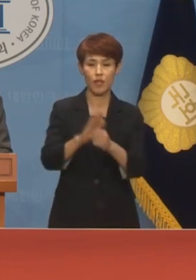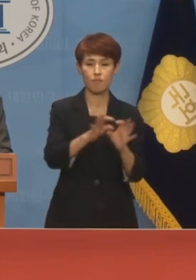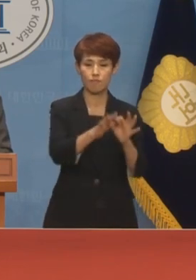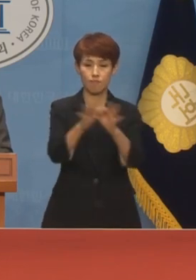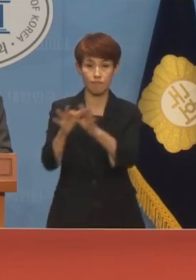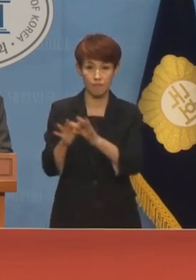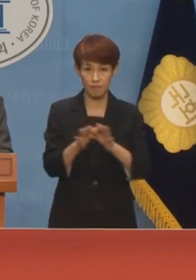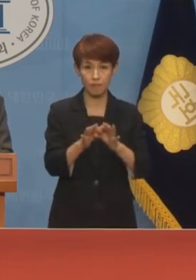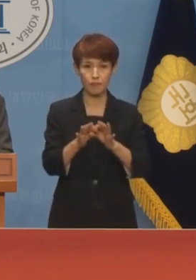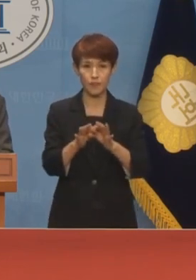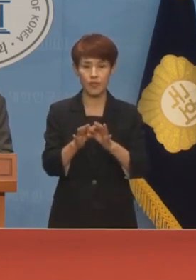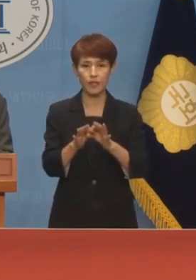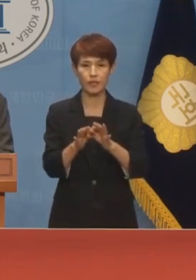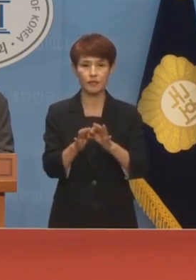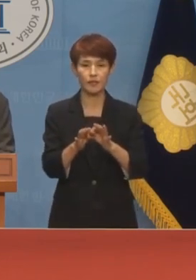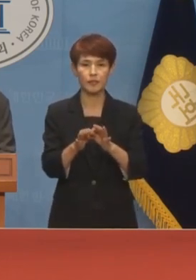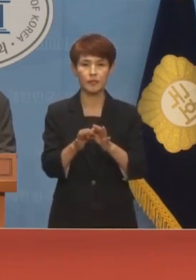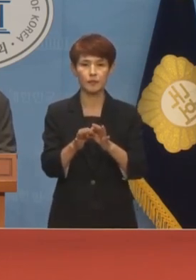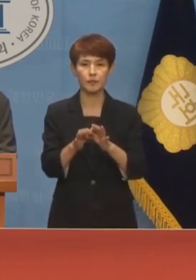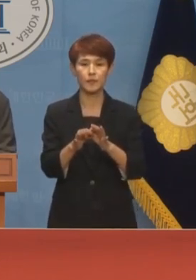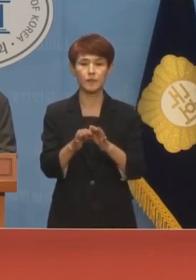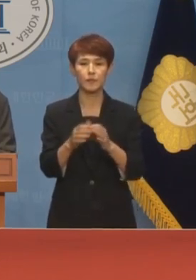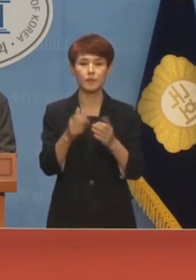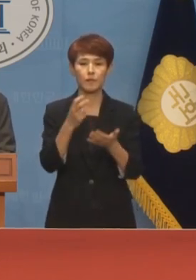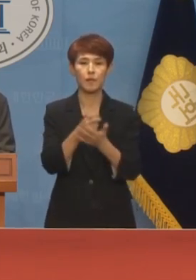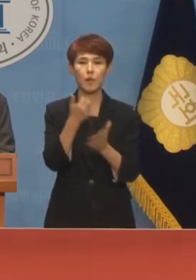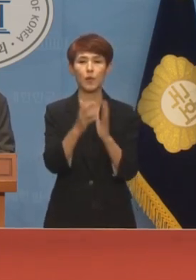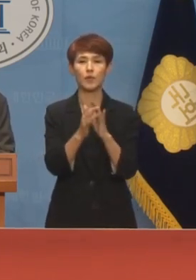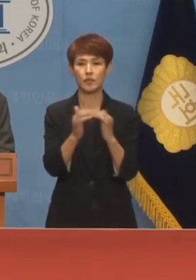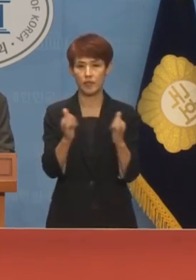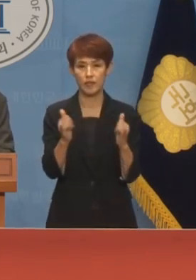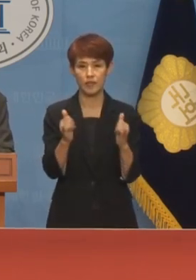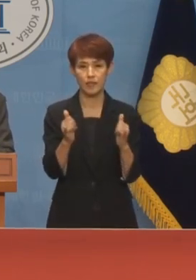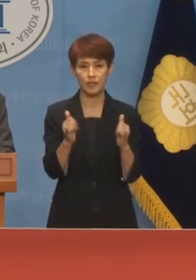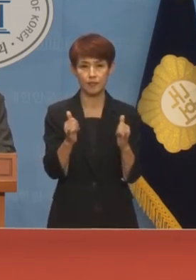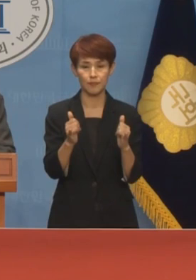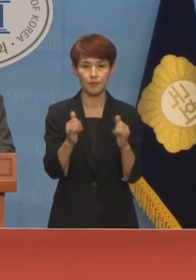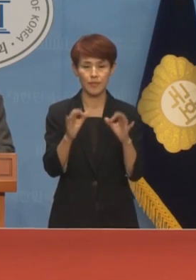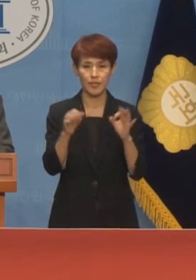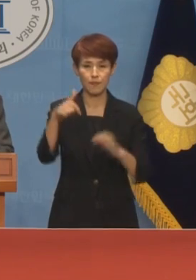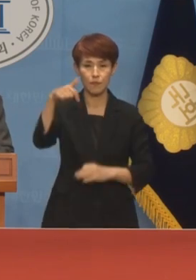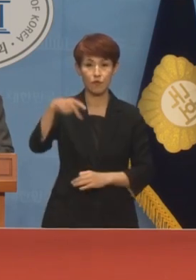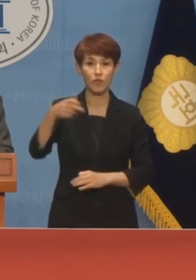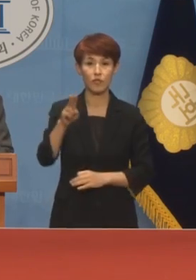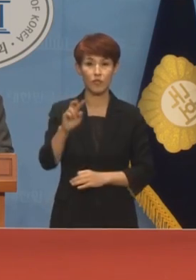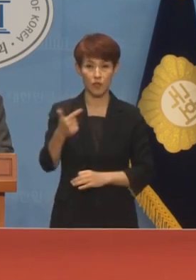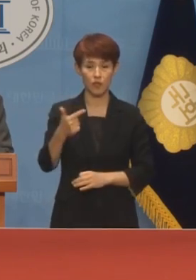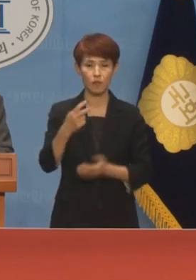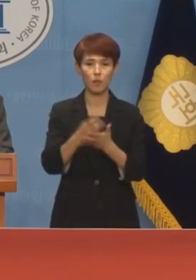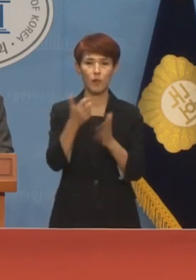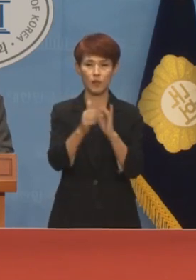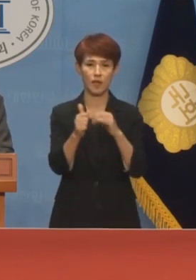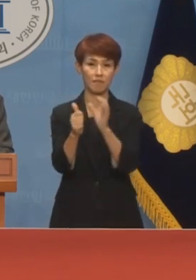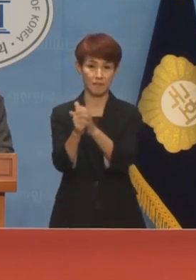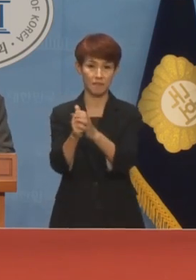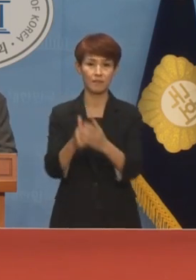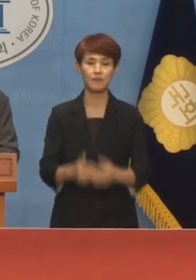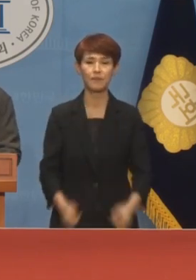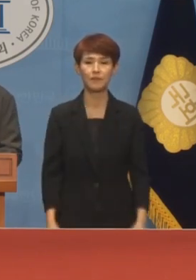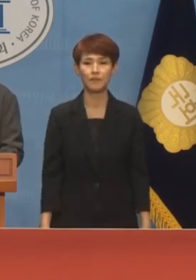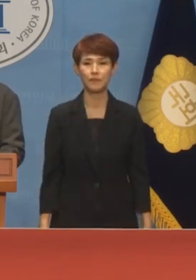예비역연대 감사법률자문역 변호사님이시죠? 네, 김규현 변호사께서 계속 진행해 주시도록